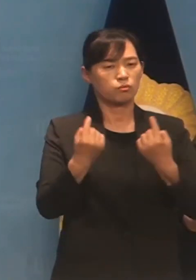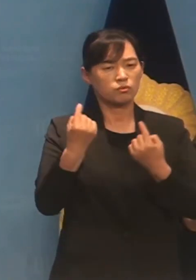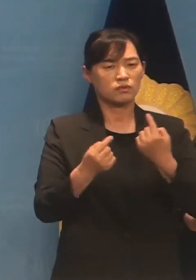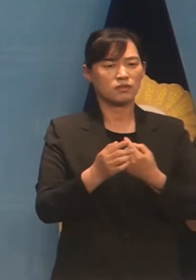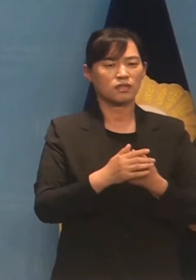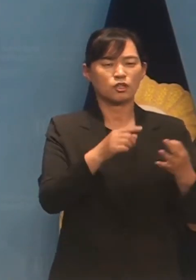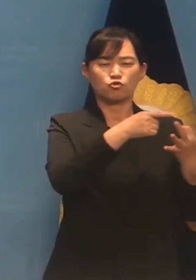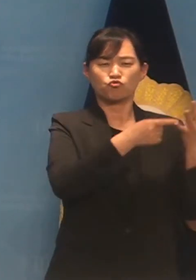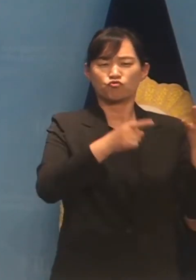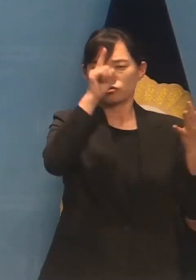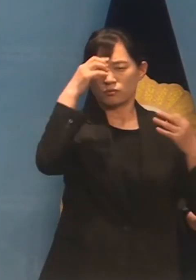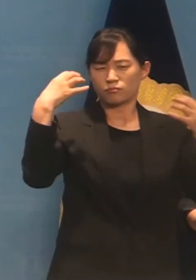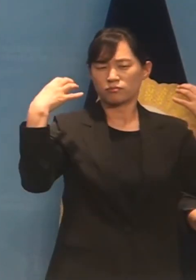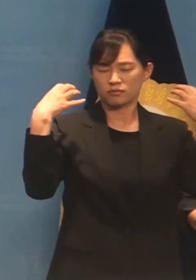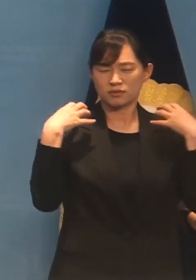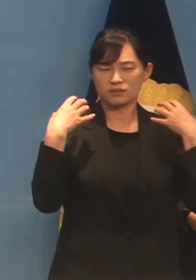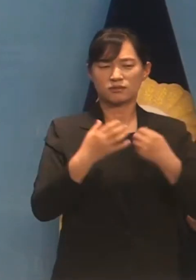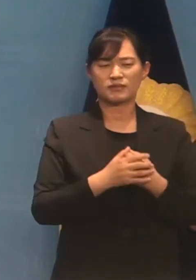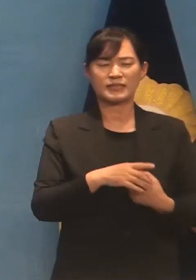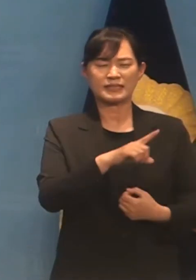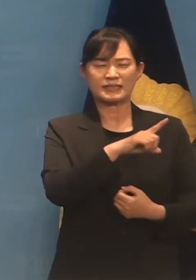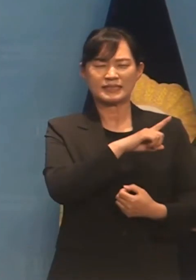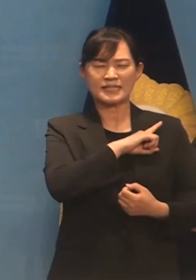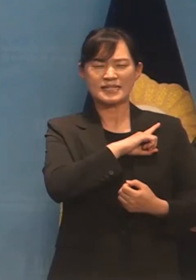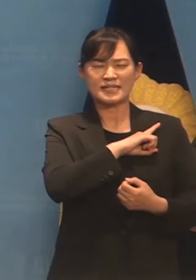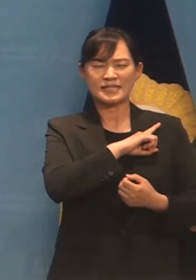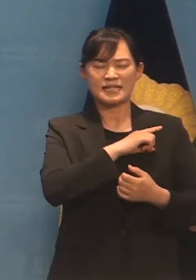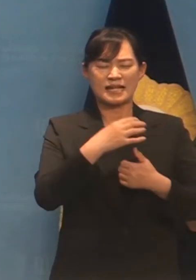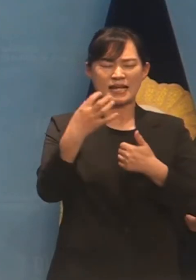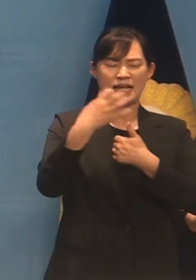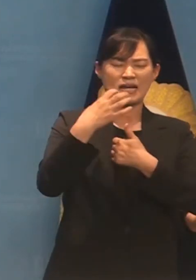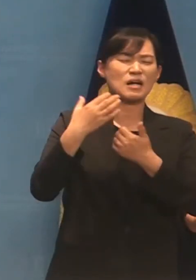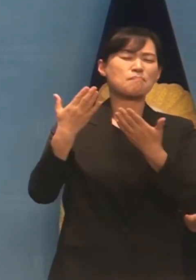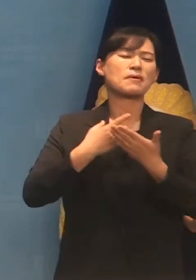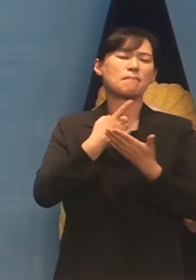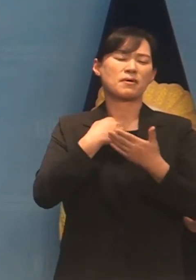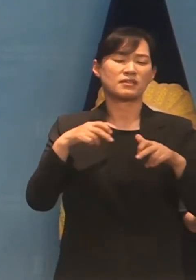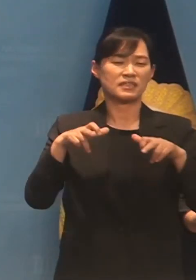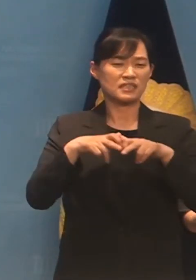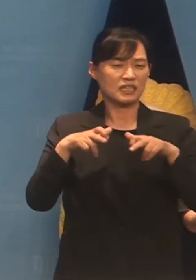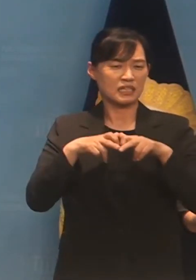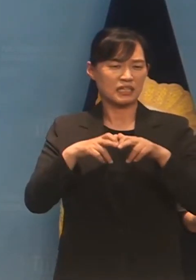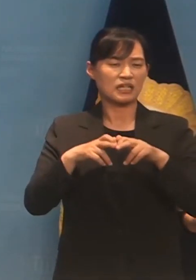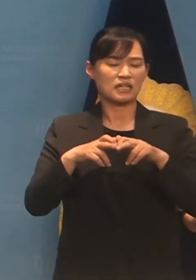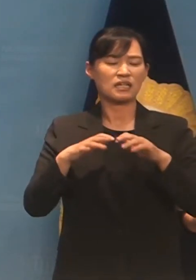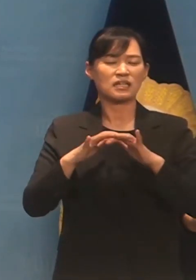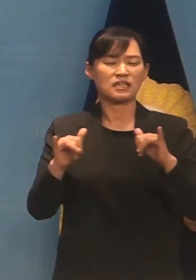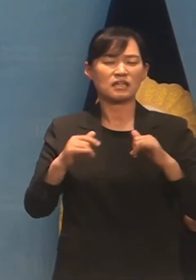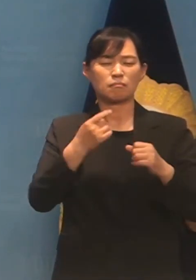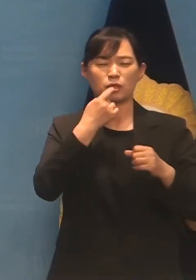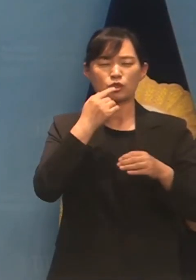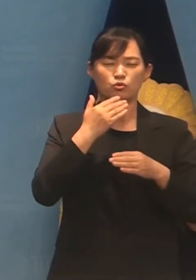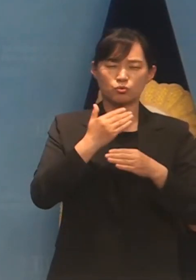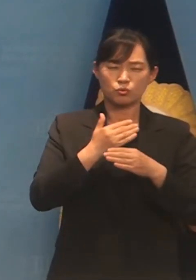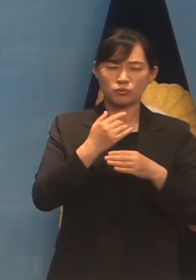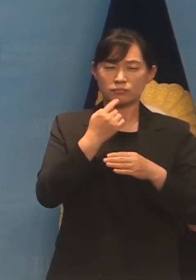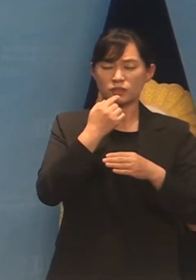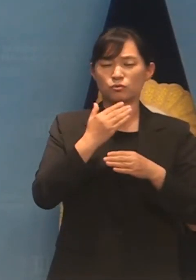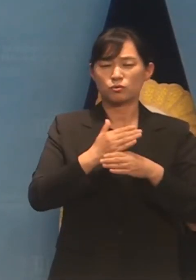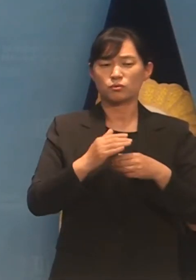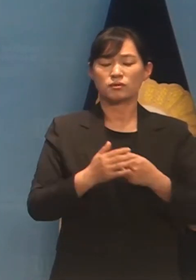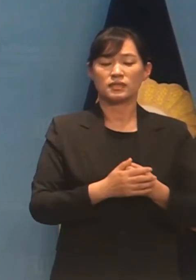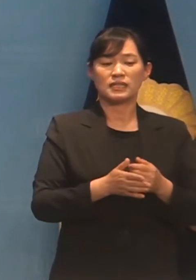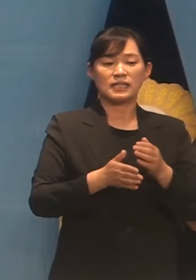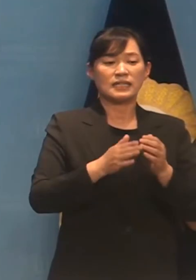무엇보다 윤석열 정부에서 가장 탄압받았던 장애인의 민주주의를 장애인이 시민으로